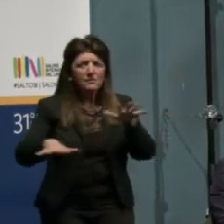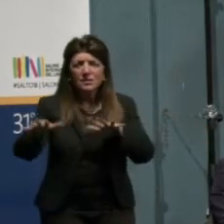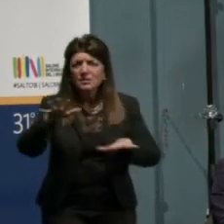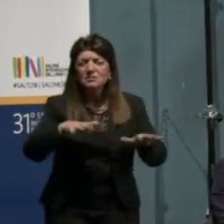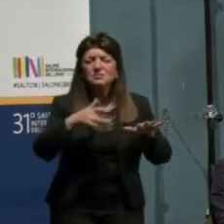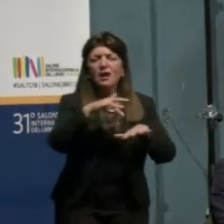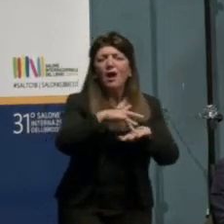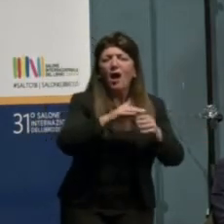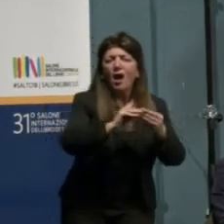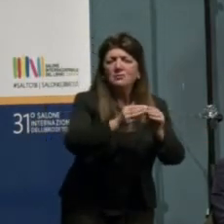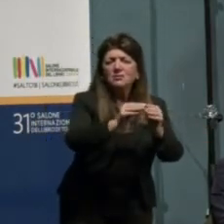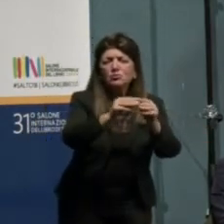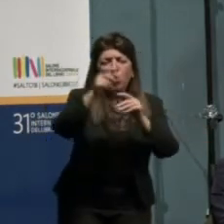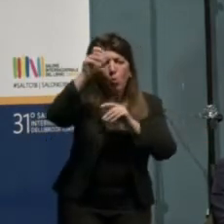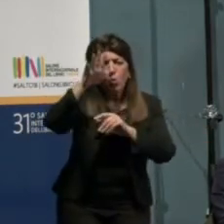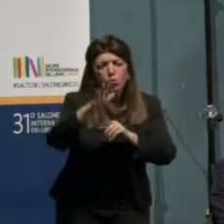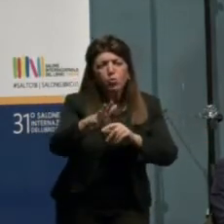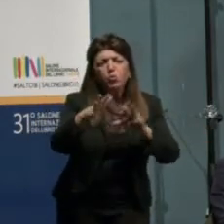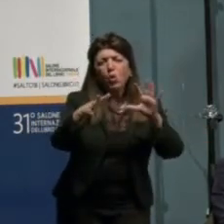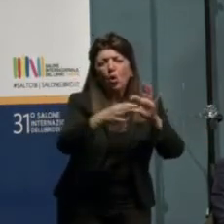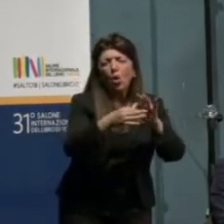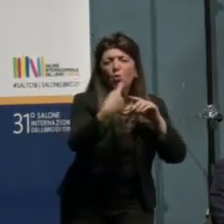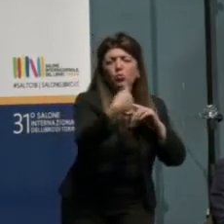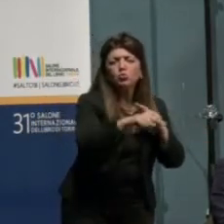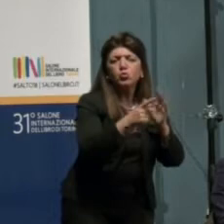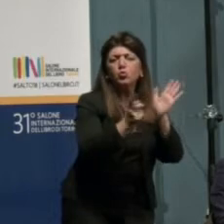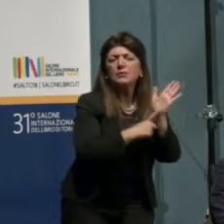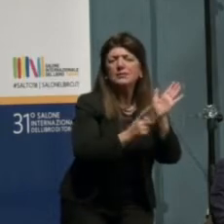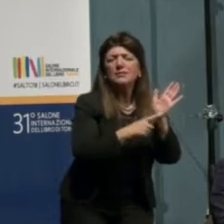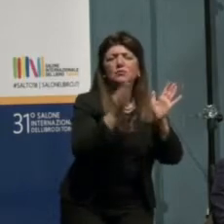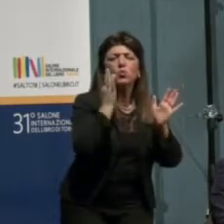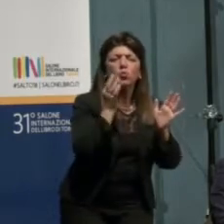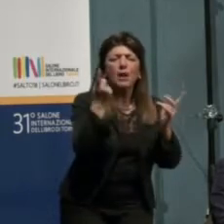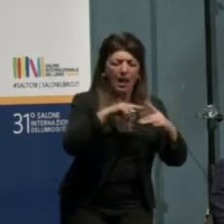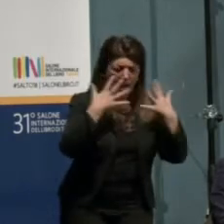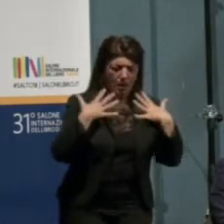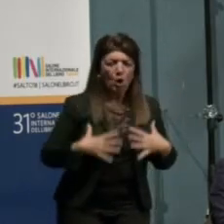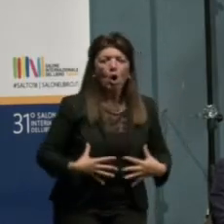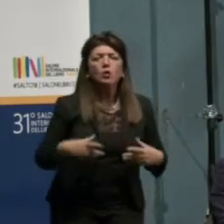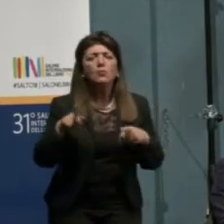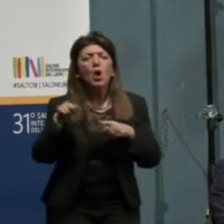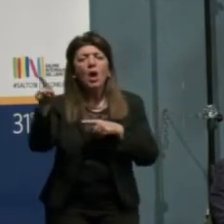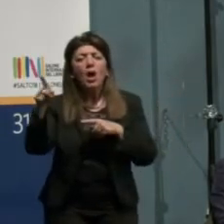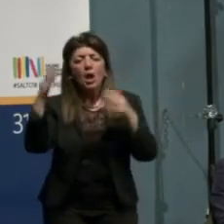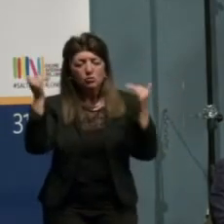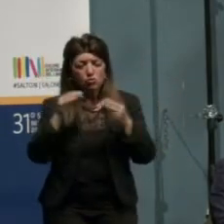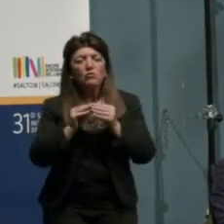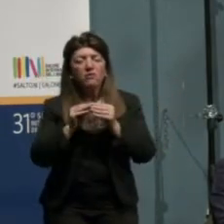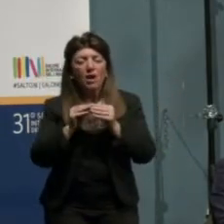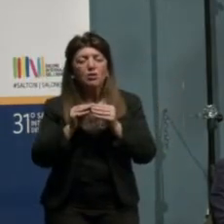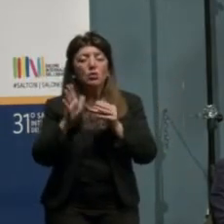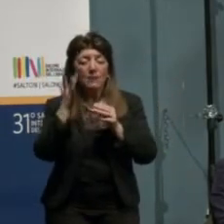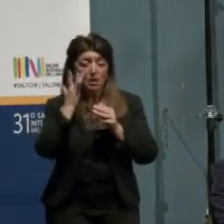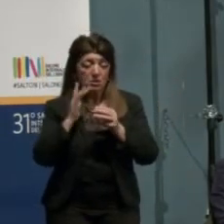umani col corpo anche se serve e in egitto questo lo fanno a rischio della vita in realtà